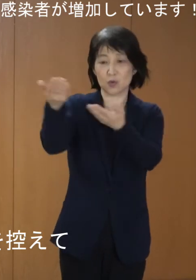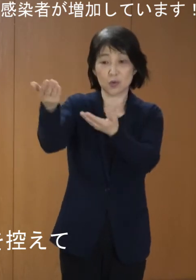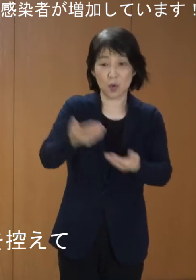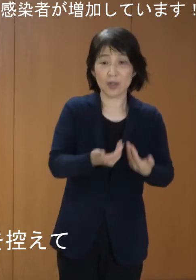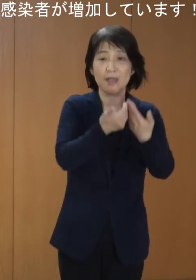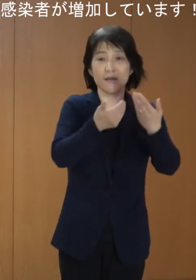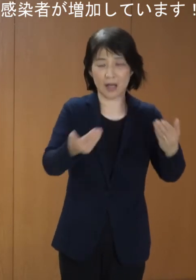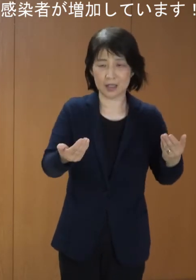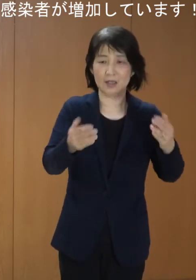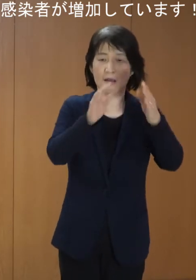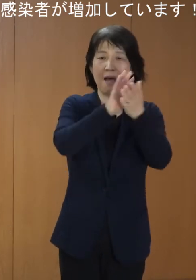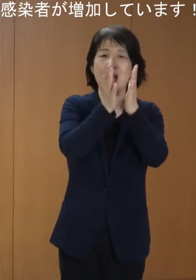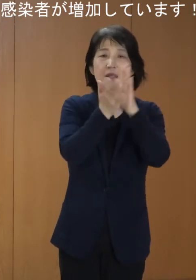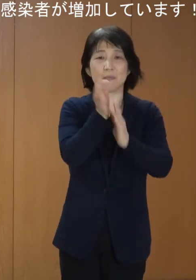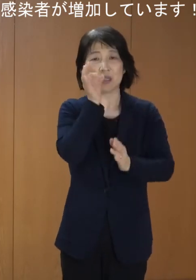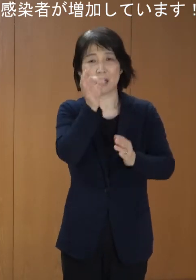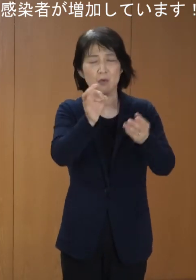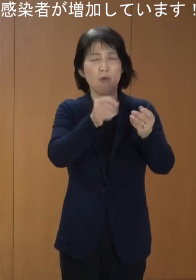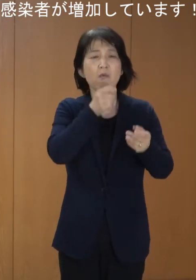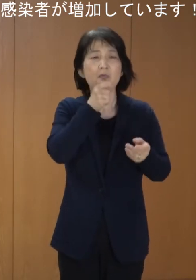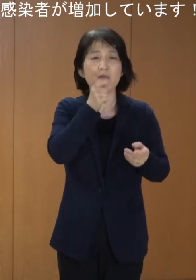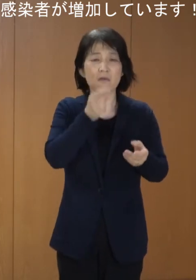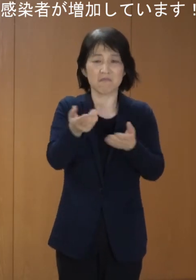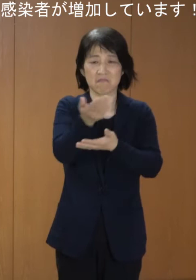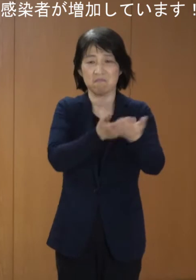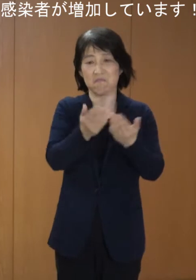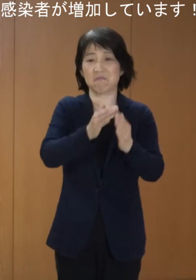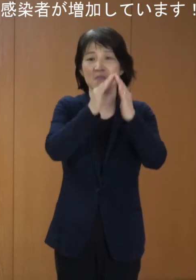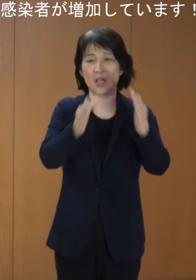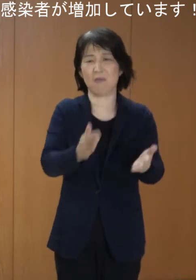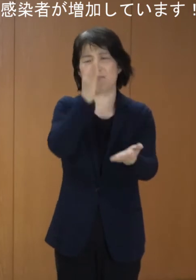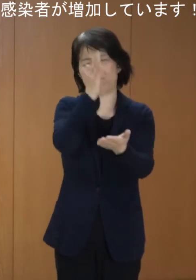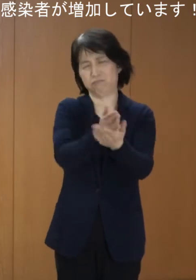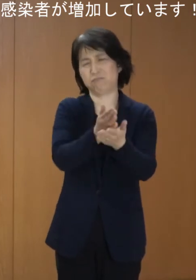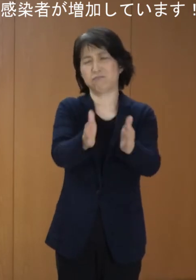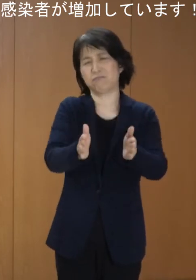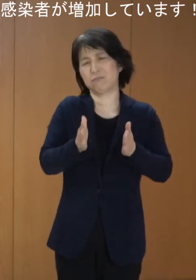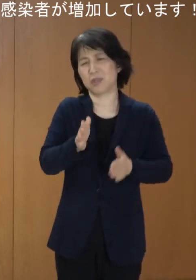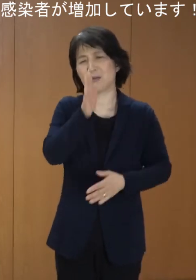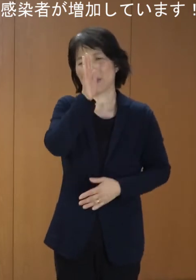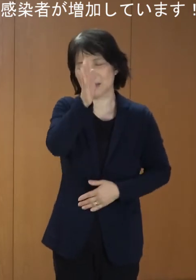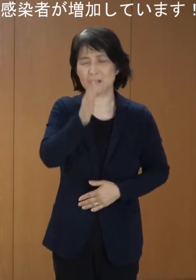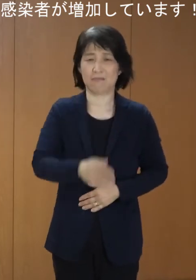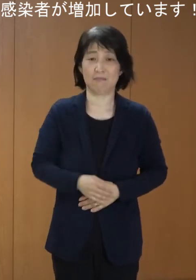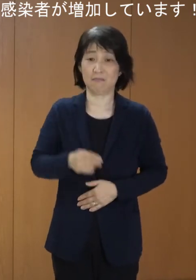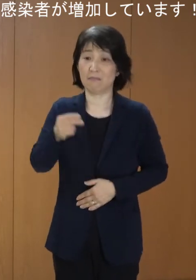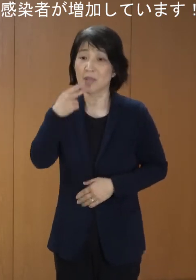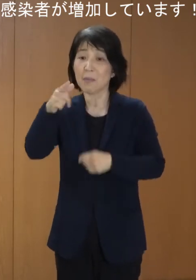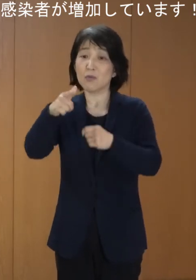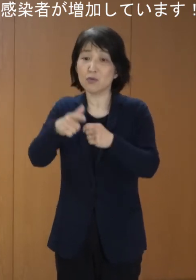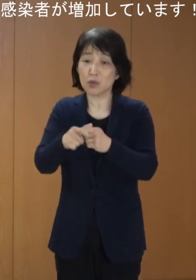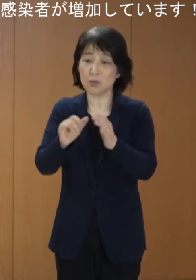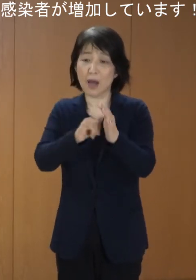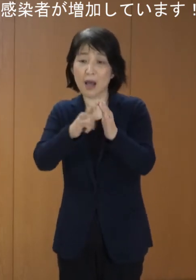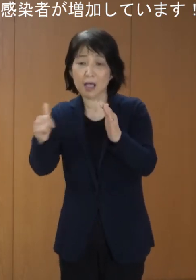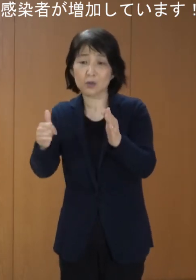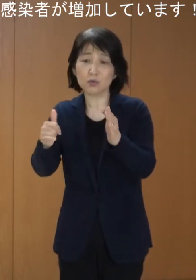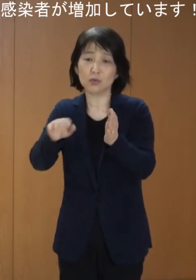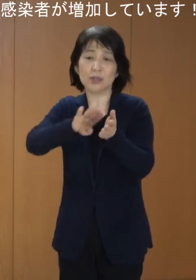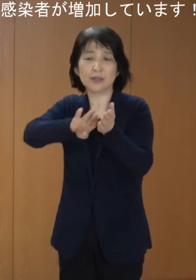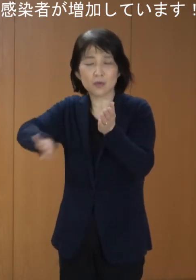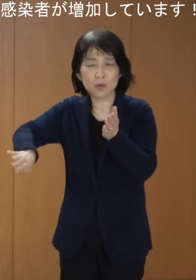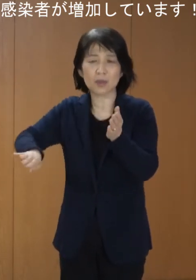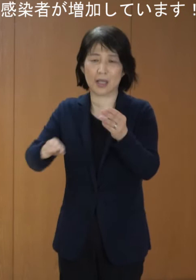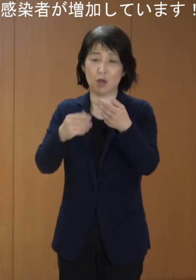控えるようお願いします。3つに、会食は同居家族を除き1グループ4人以内と